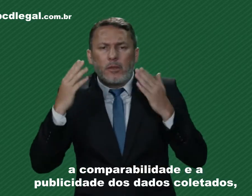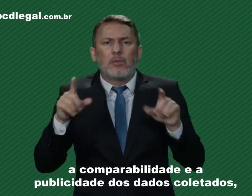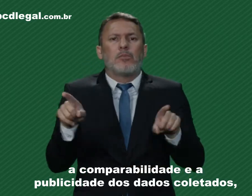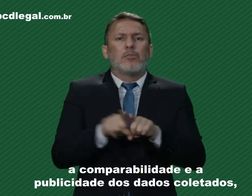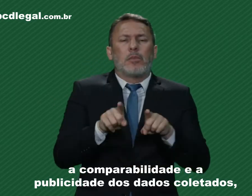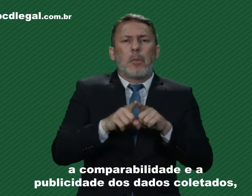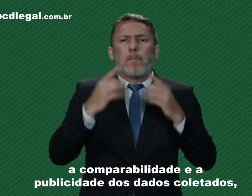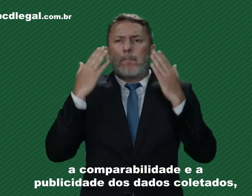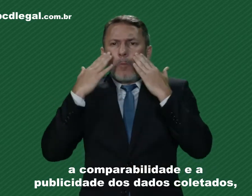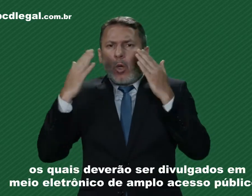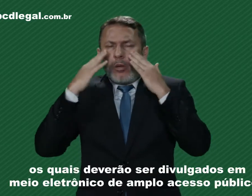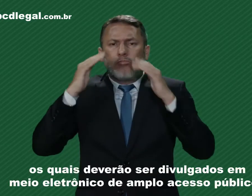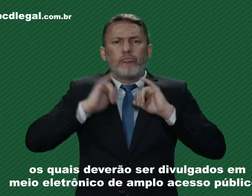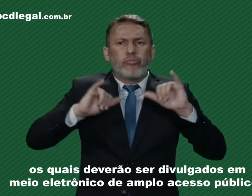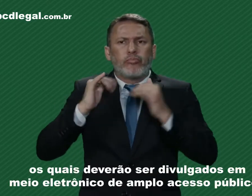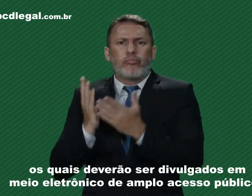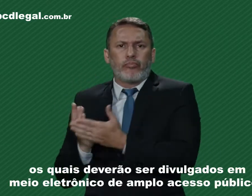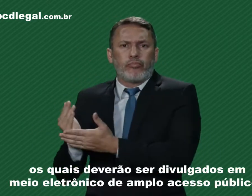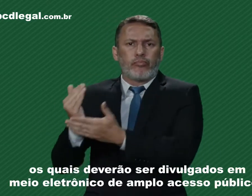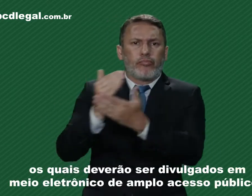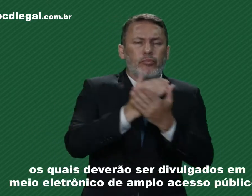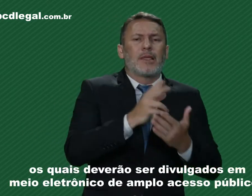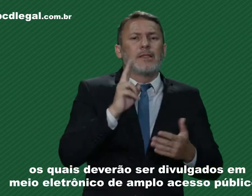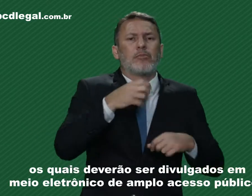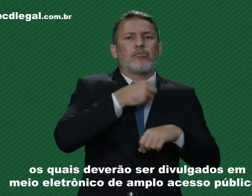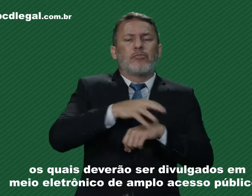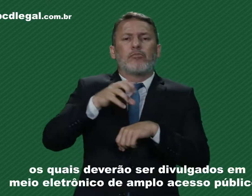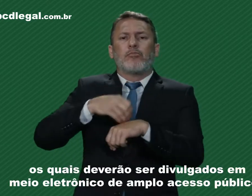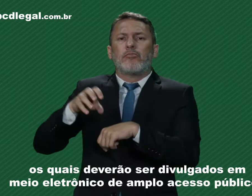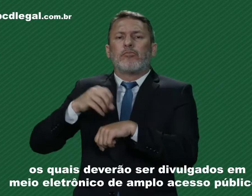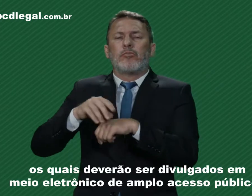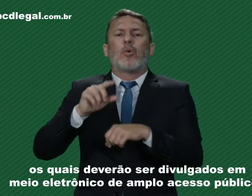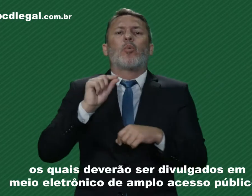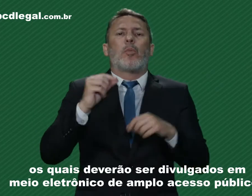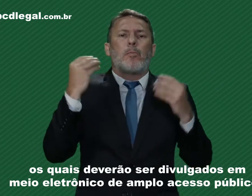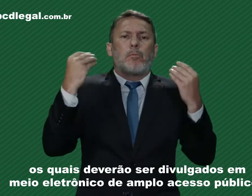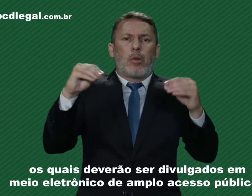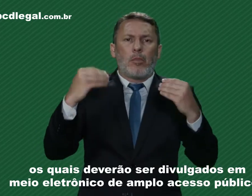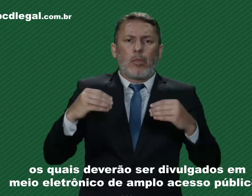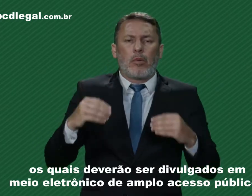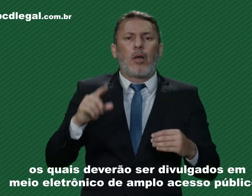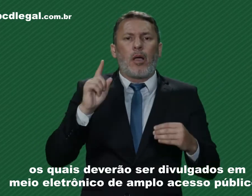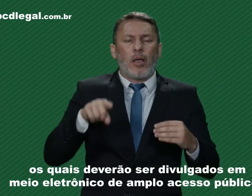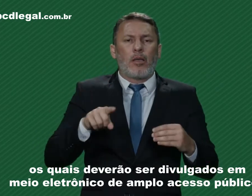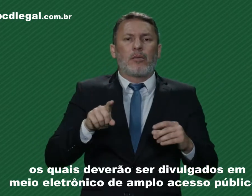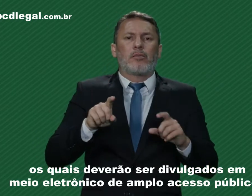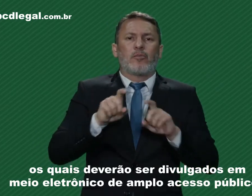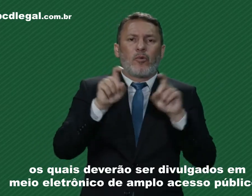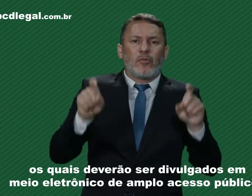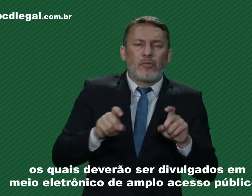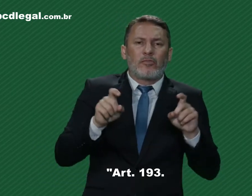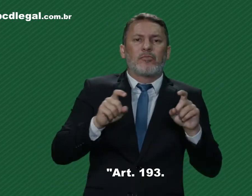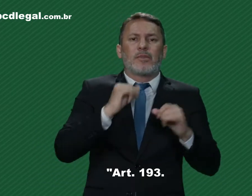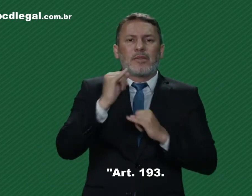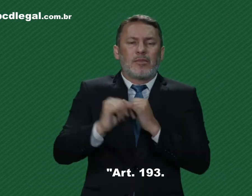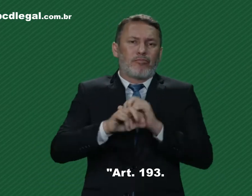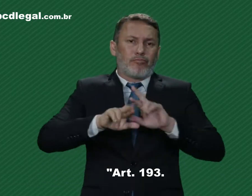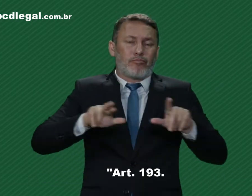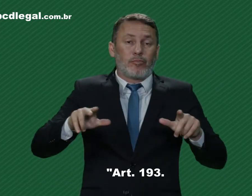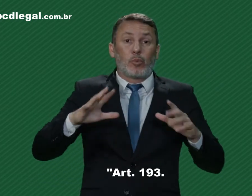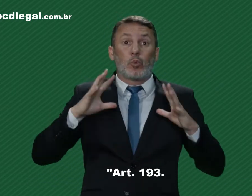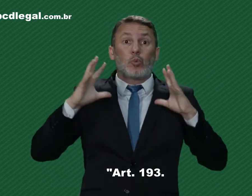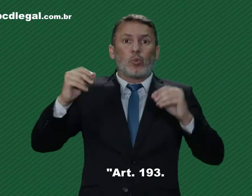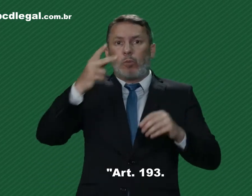dos dados coletados, os quais deverão ser divulgados em meio eletrônico de amplo acesso público.